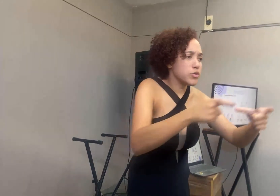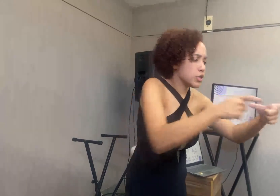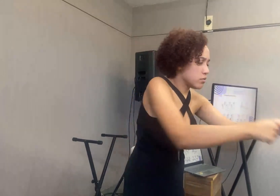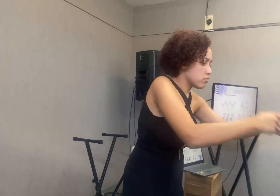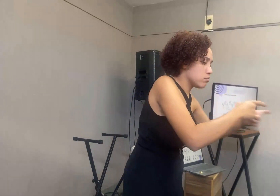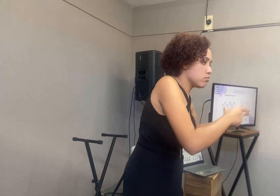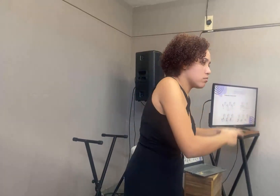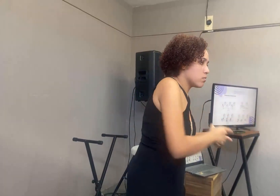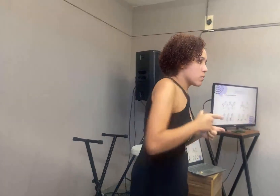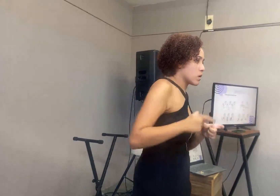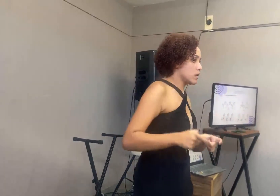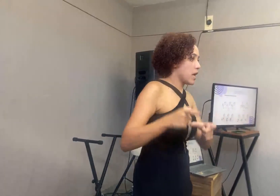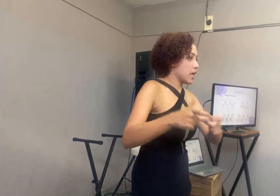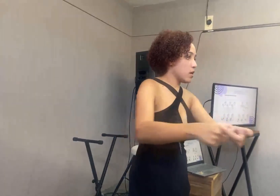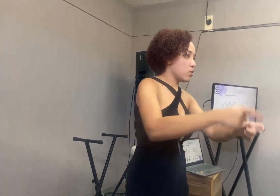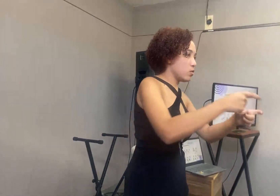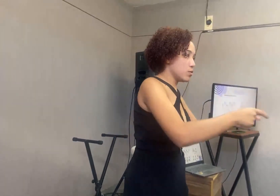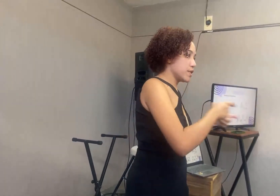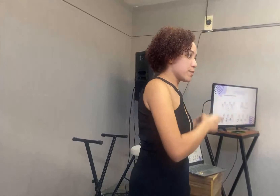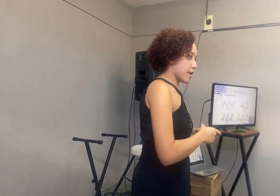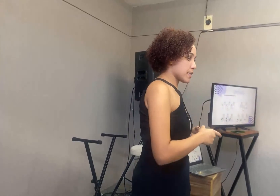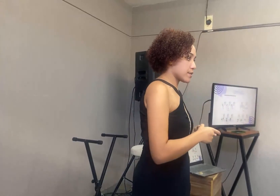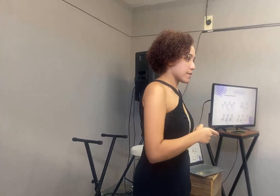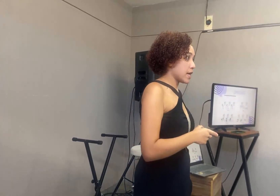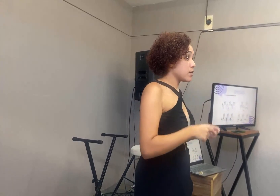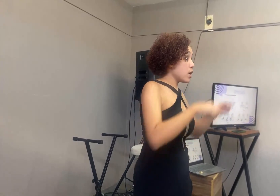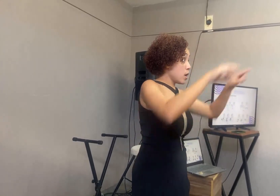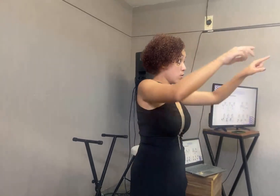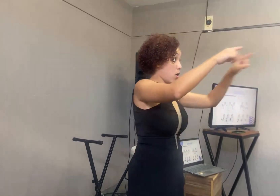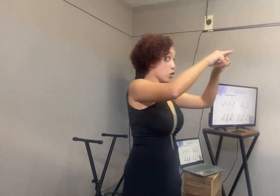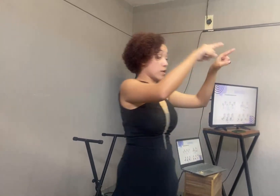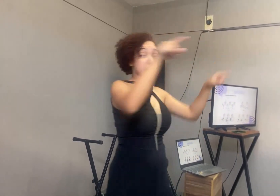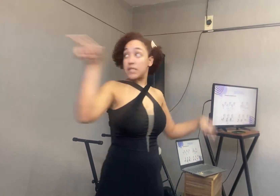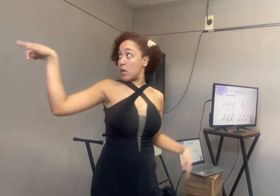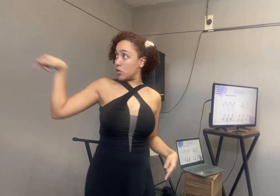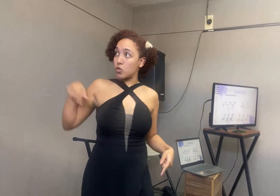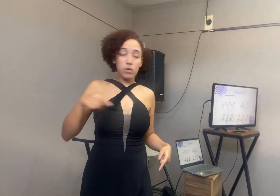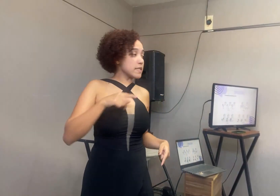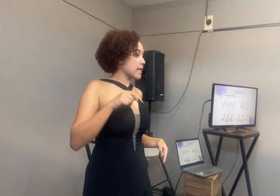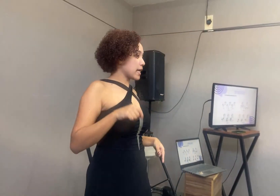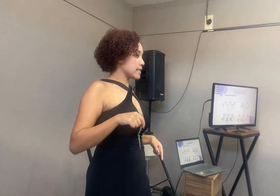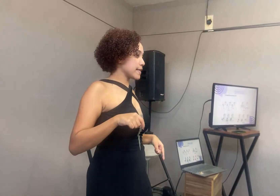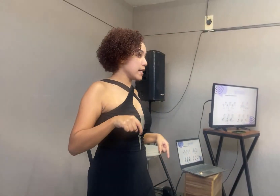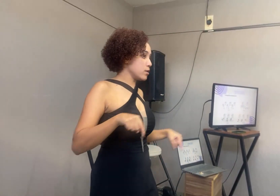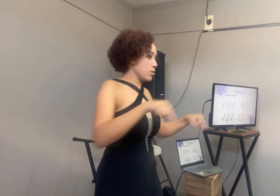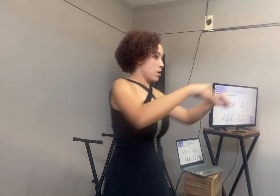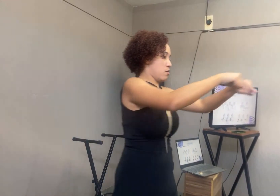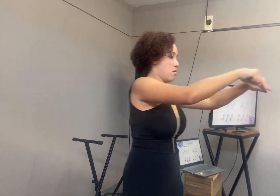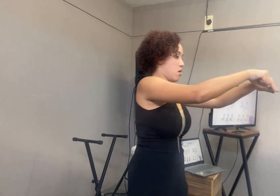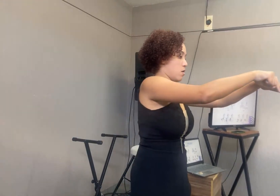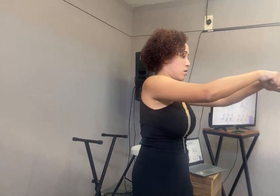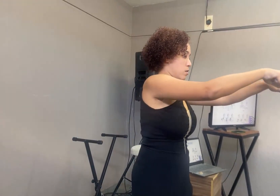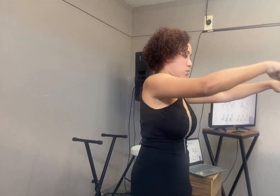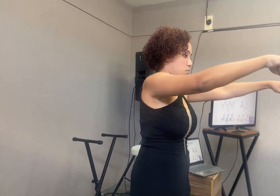onde? Tem os espaços, certo? Bom, nós estamos numa sala, certo? Ó,